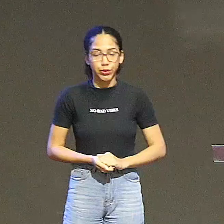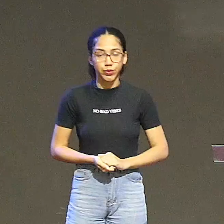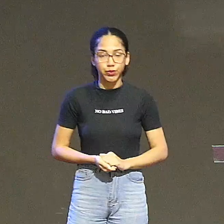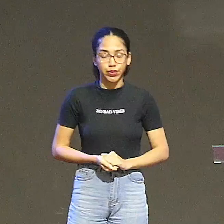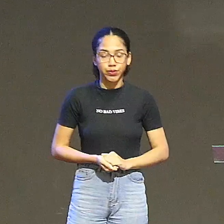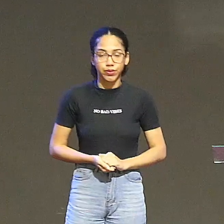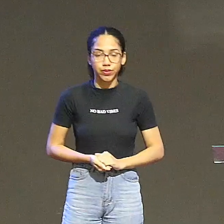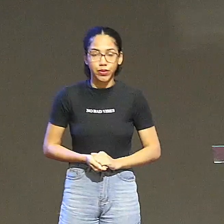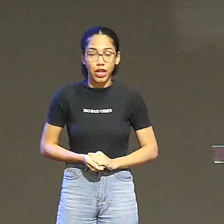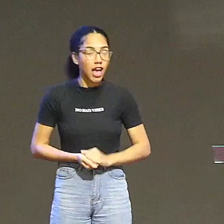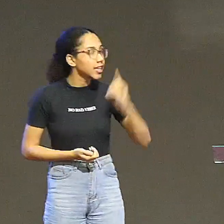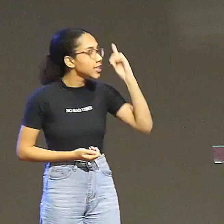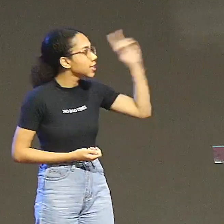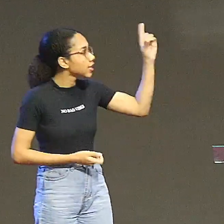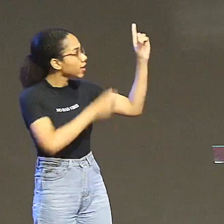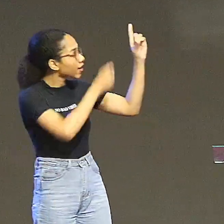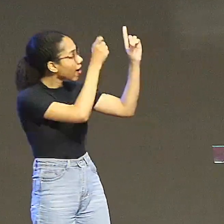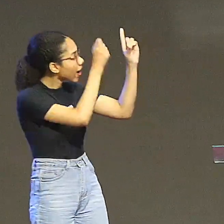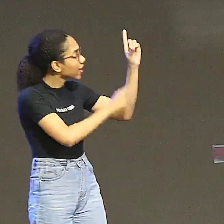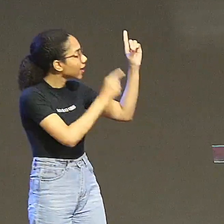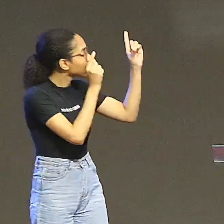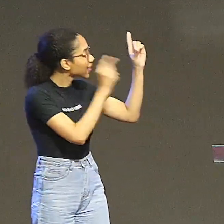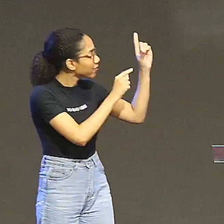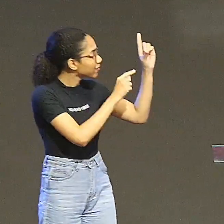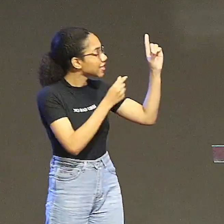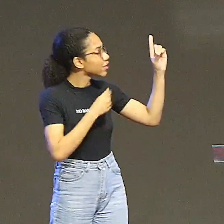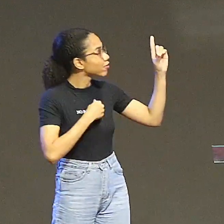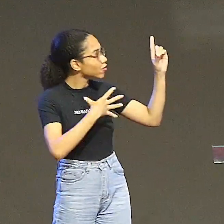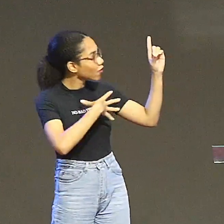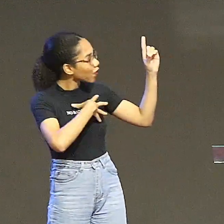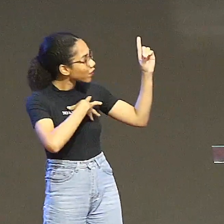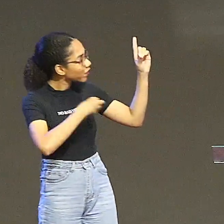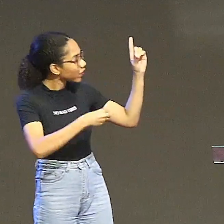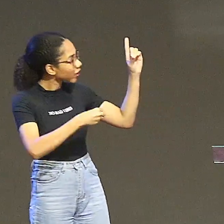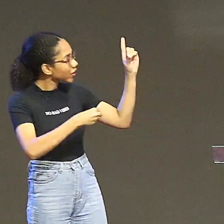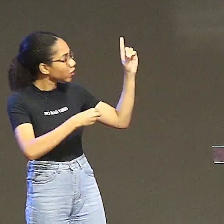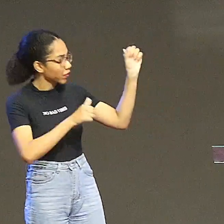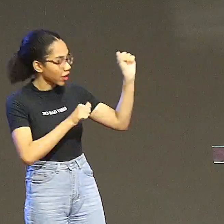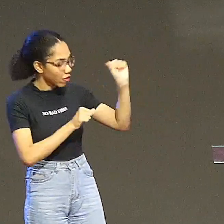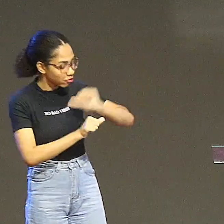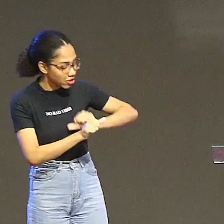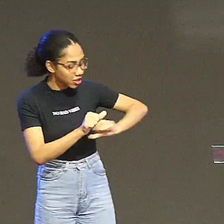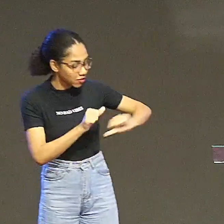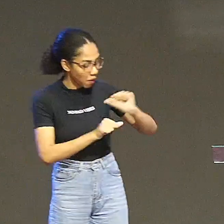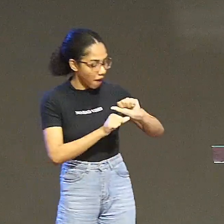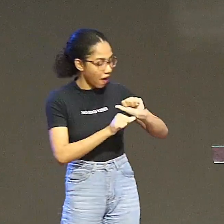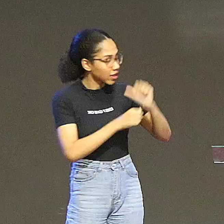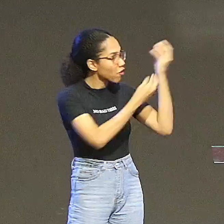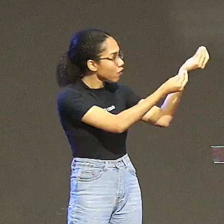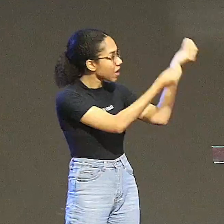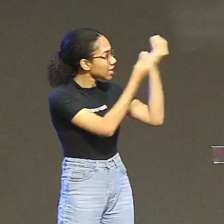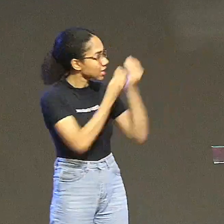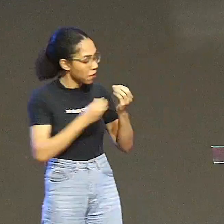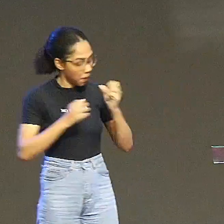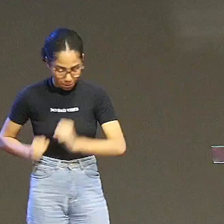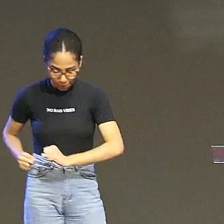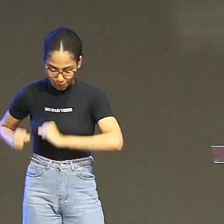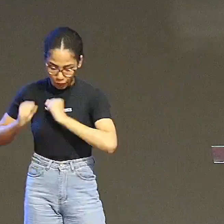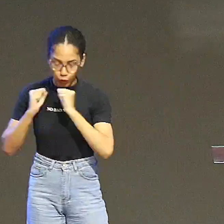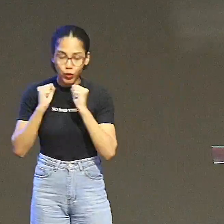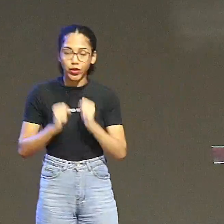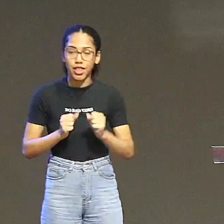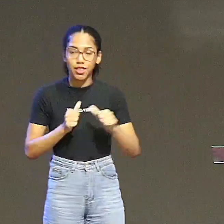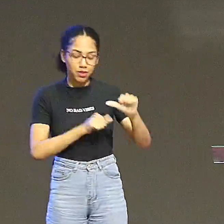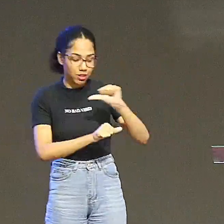Deus para você poder virar e falar eu sou filho eu não era mas eu recebi um poder de de me tornar um filho e